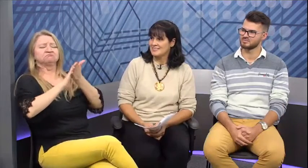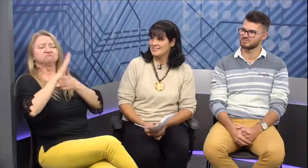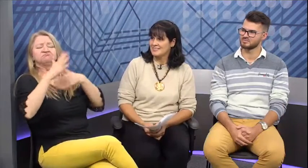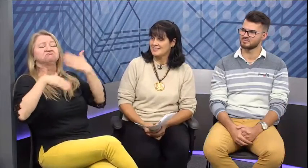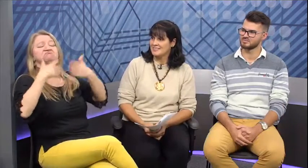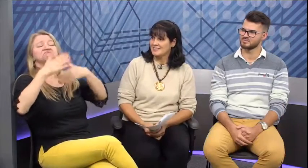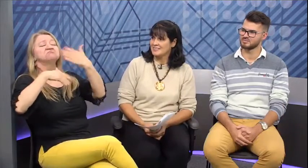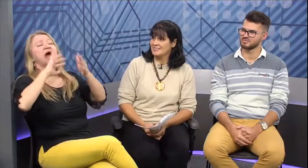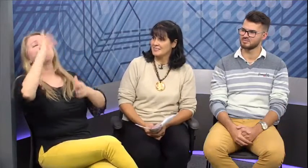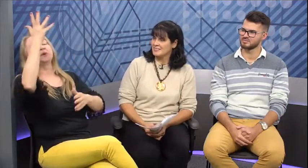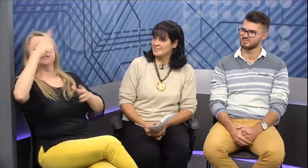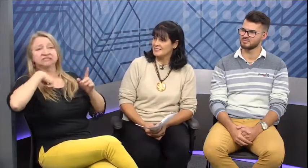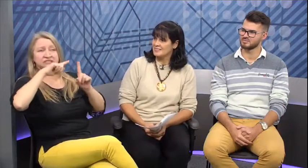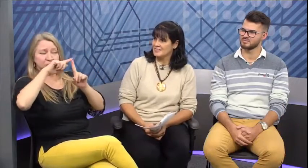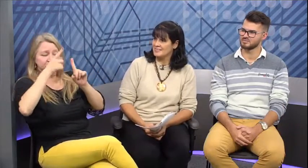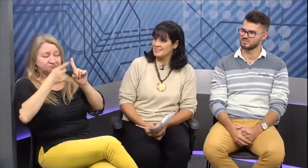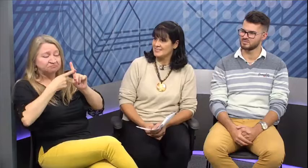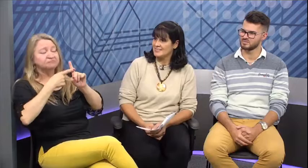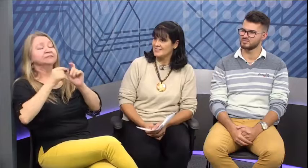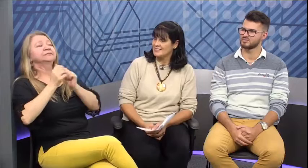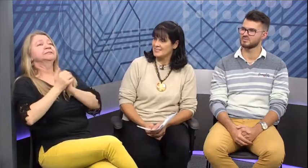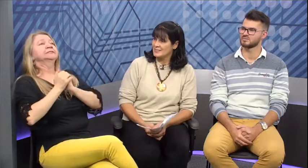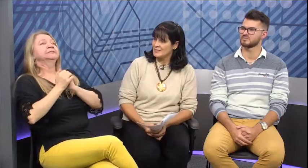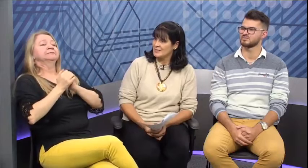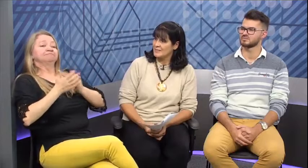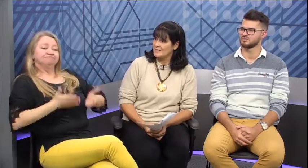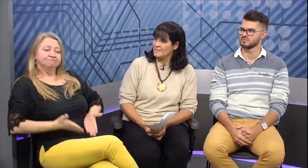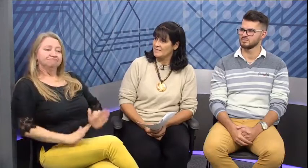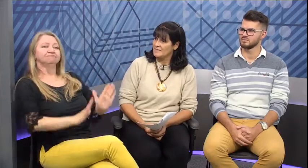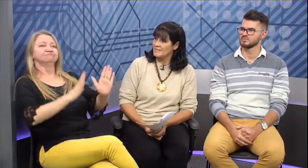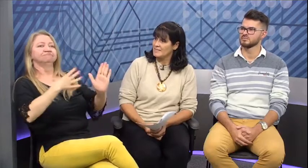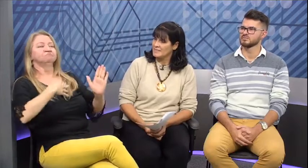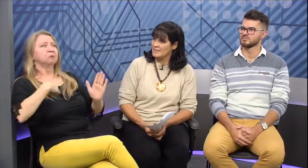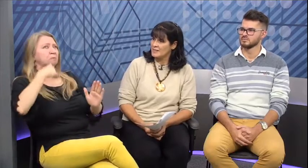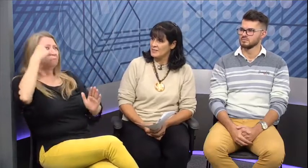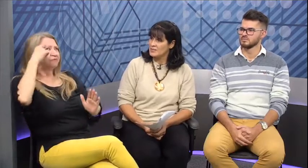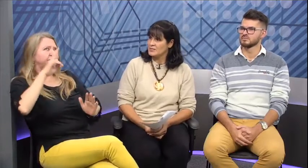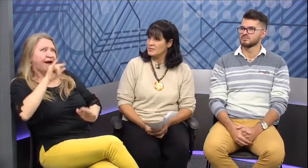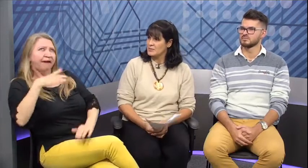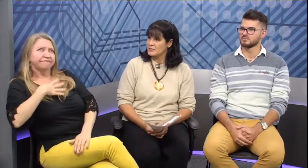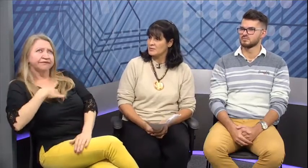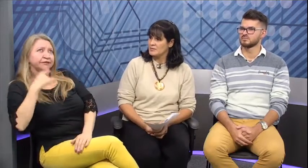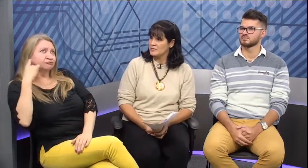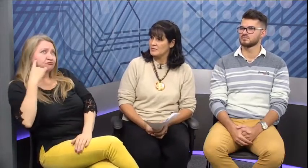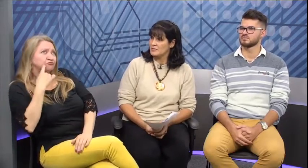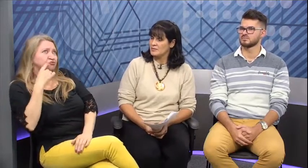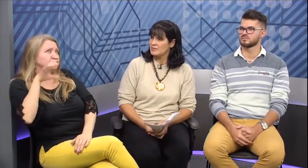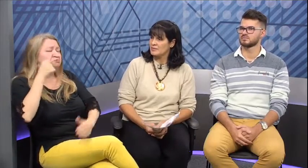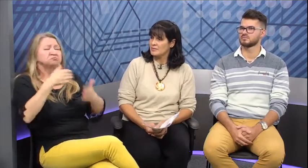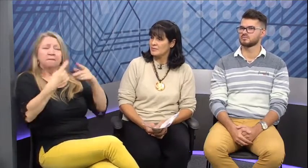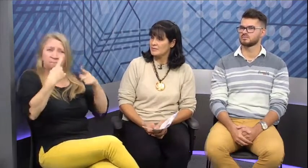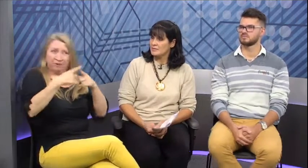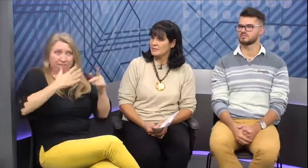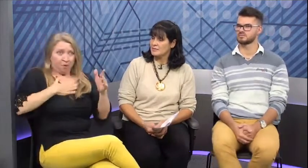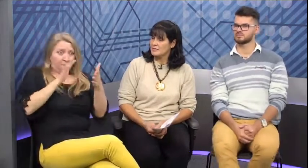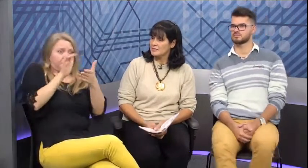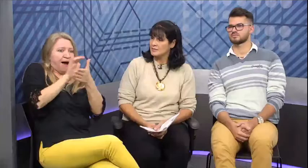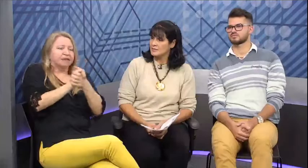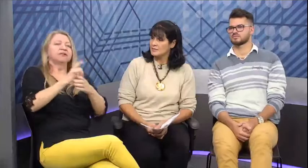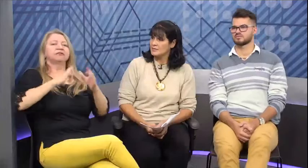Eu não tinha planos para ter filhos e aconteceu, né, quando eu fiquei grávida, e aí meu filho nasceu e eu nunca havia pensado, né,